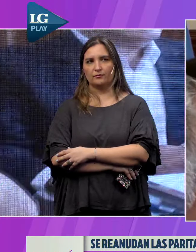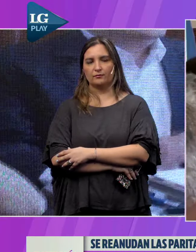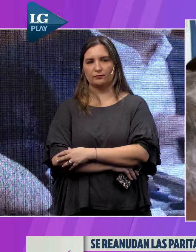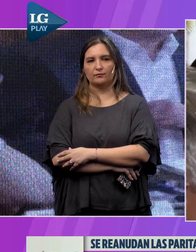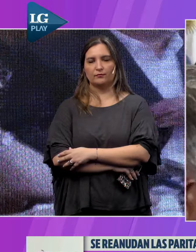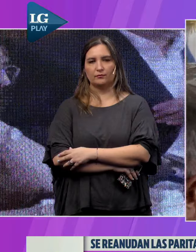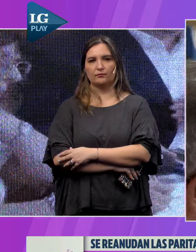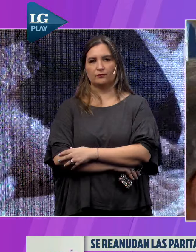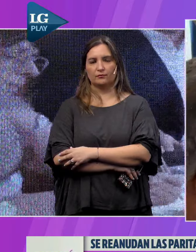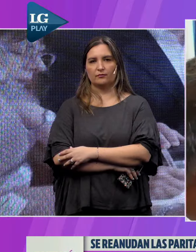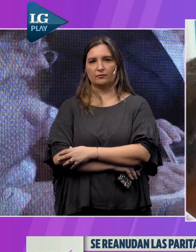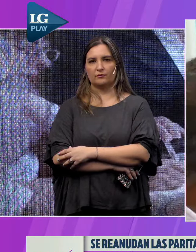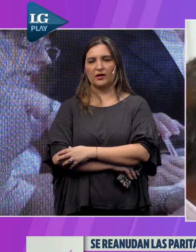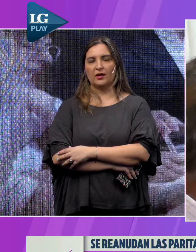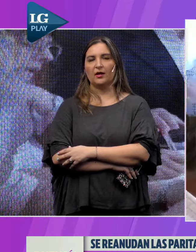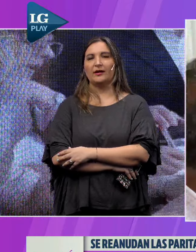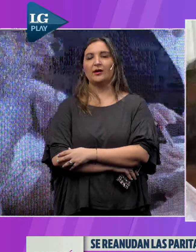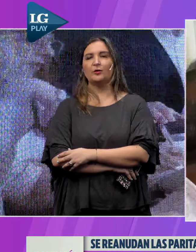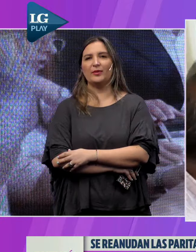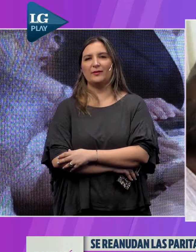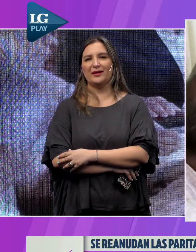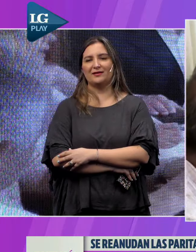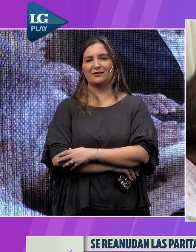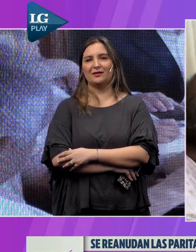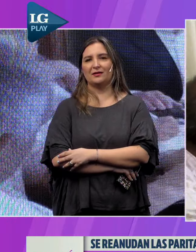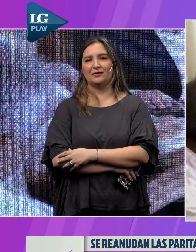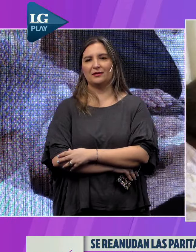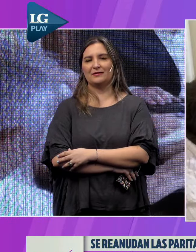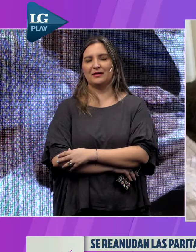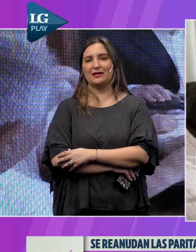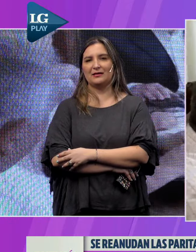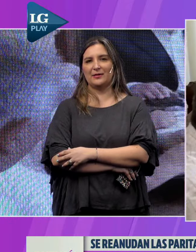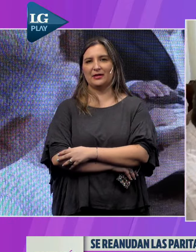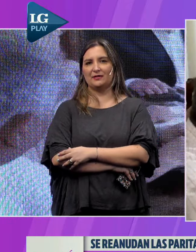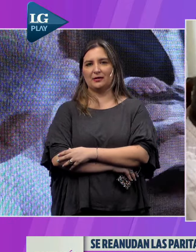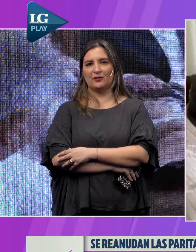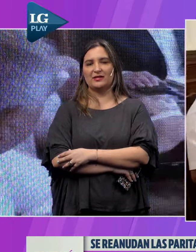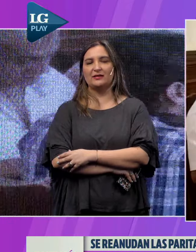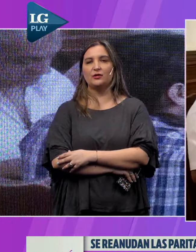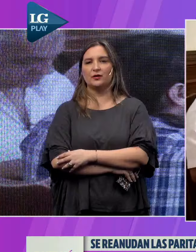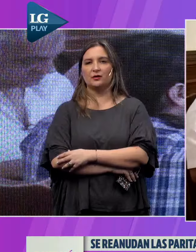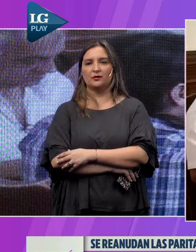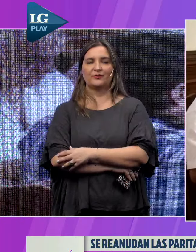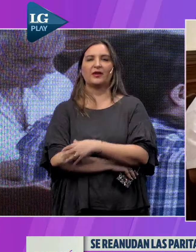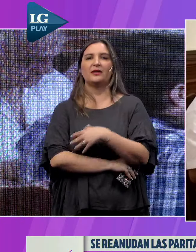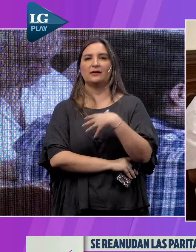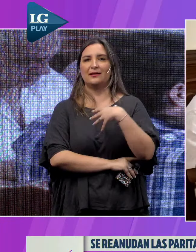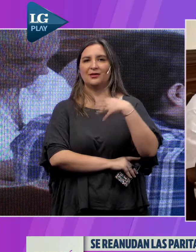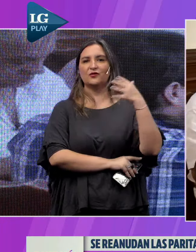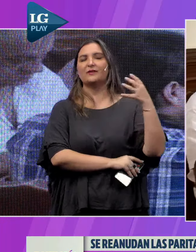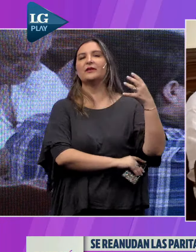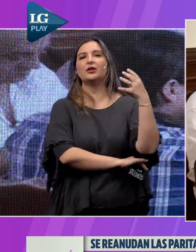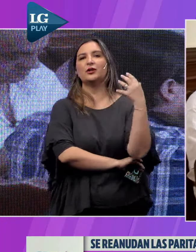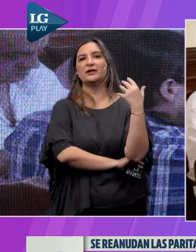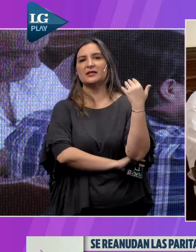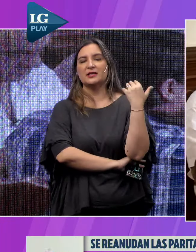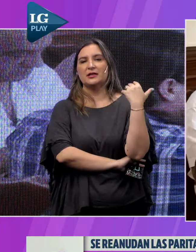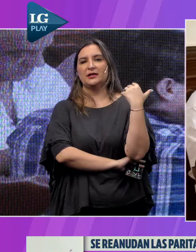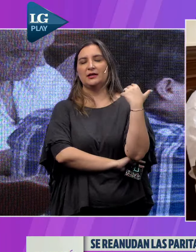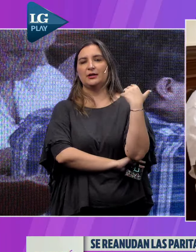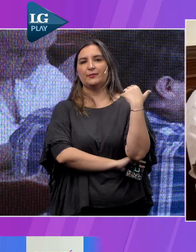así correspondiere. ¿Cómo prevén que sea este mes que está comenzando? Digo, en años